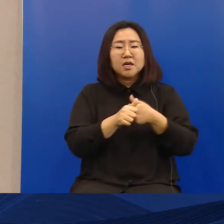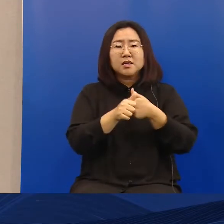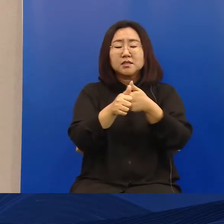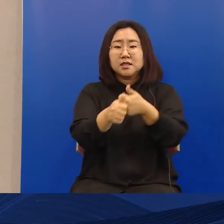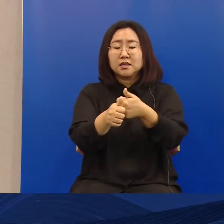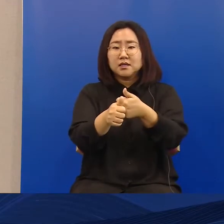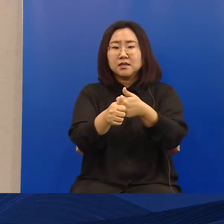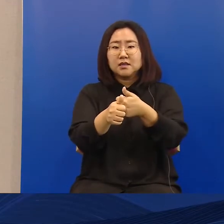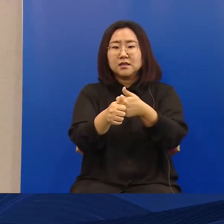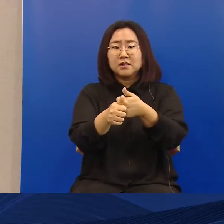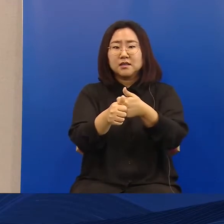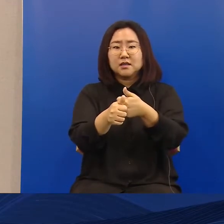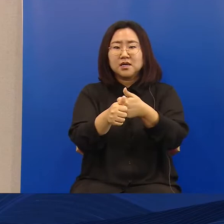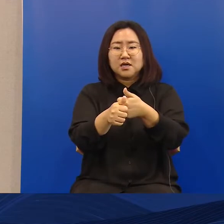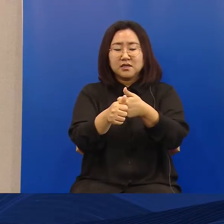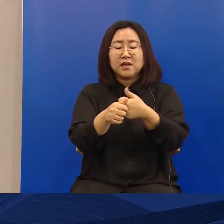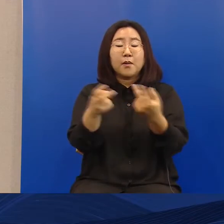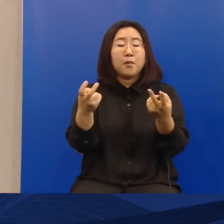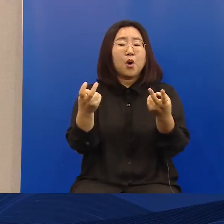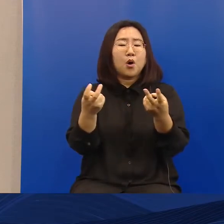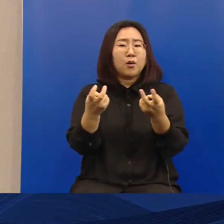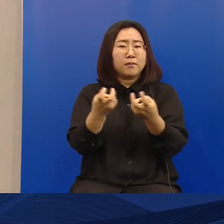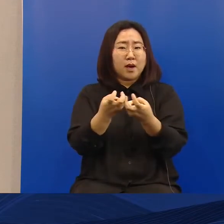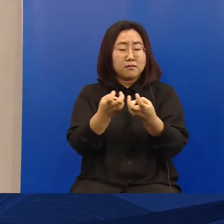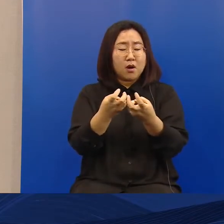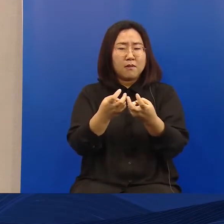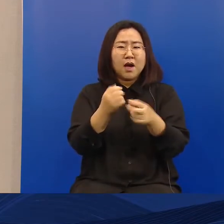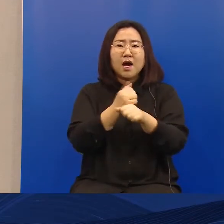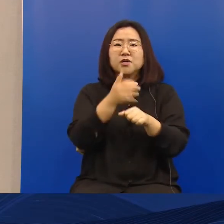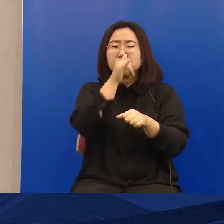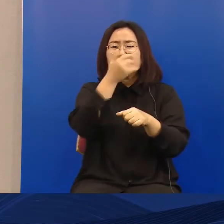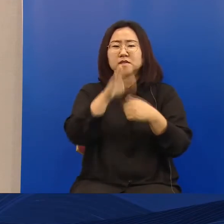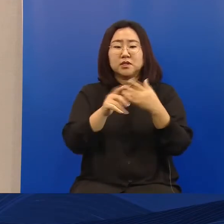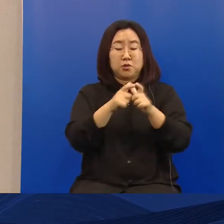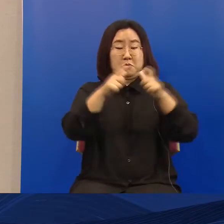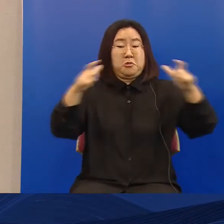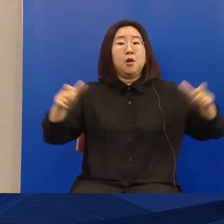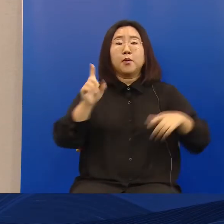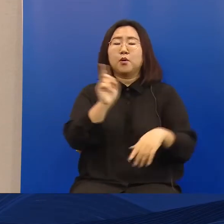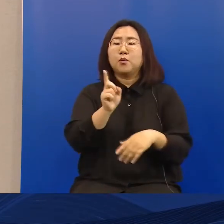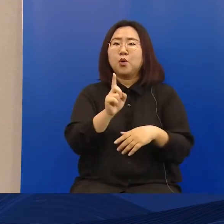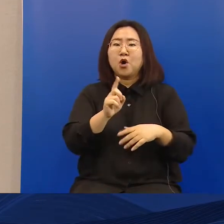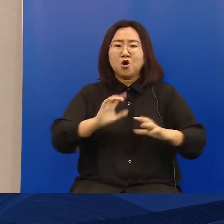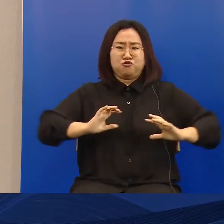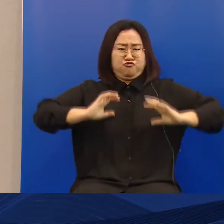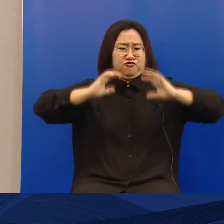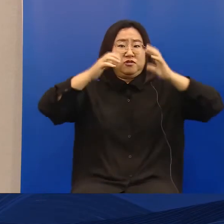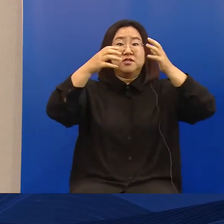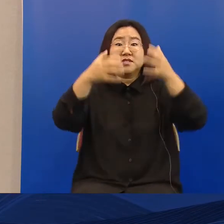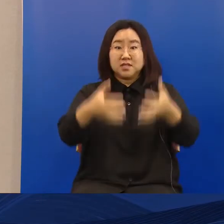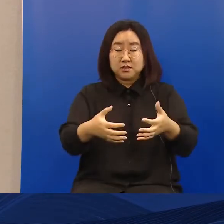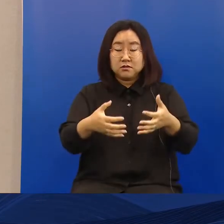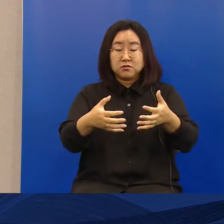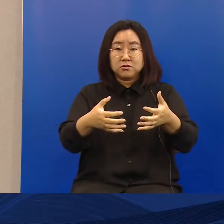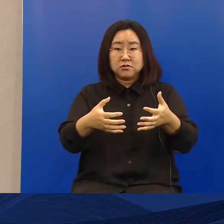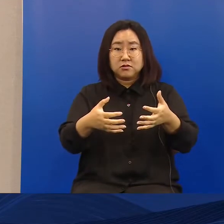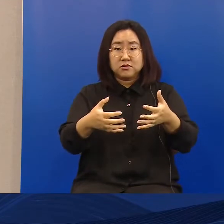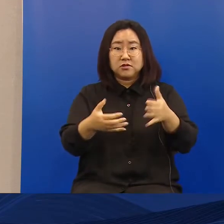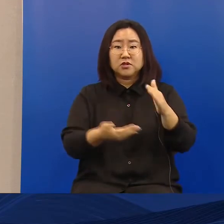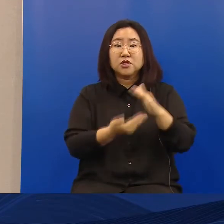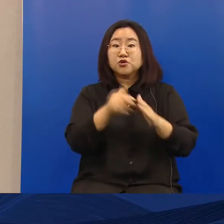이런 행정들이 이루어지고 있는데 좀 더 넓게 시야를 넓혀서 국제적으로